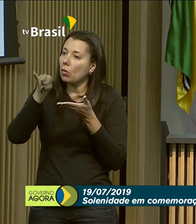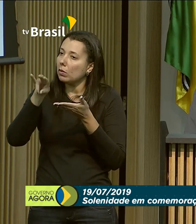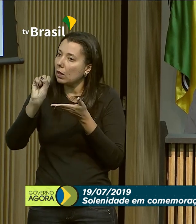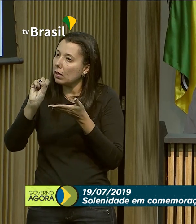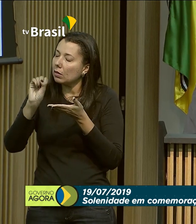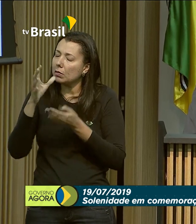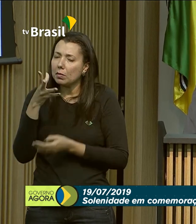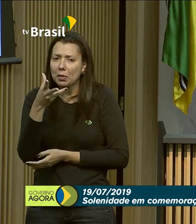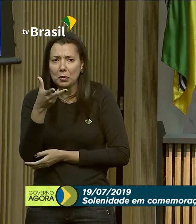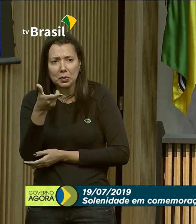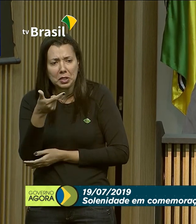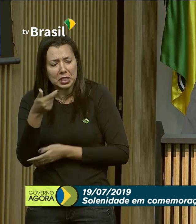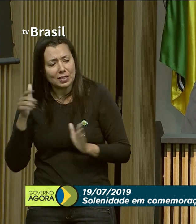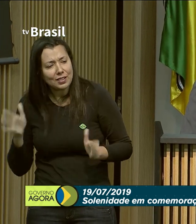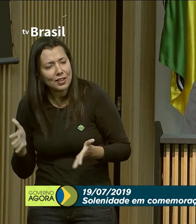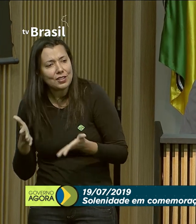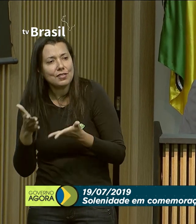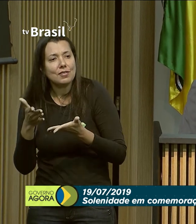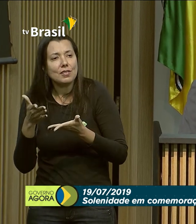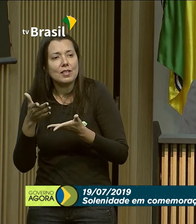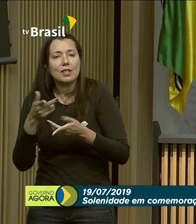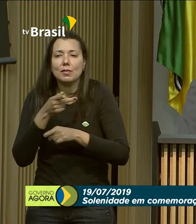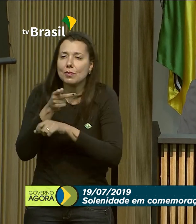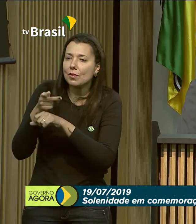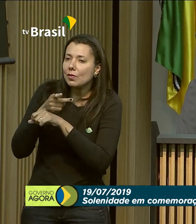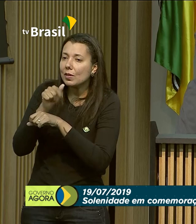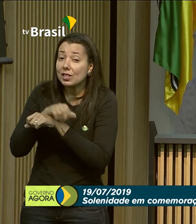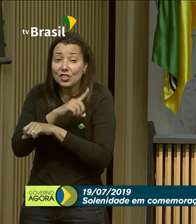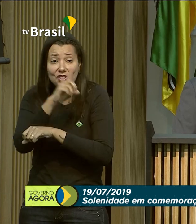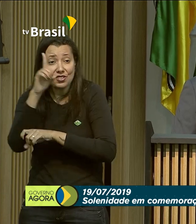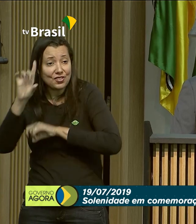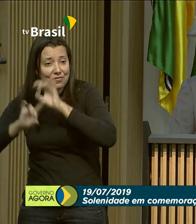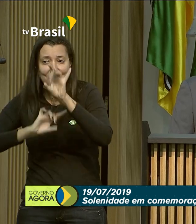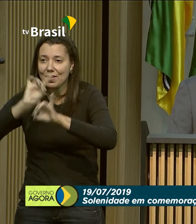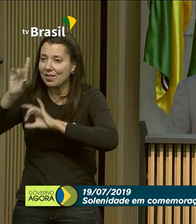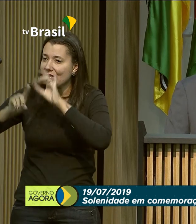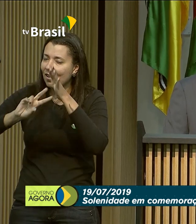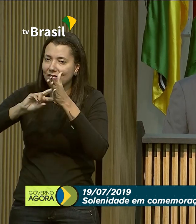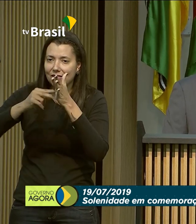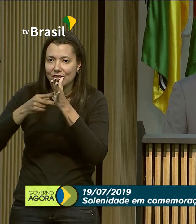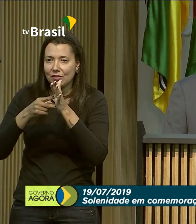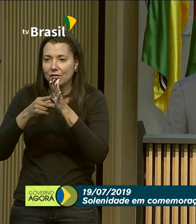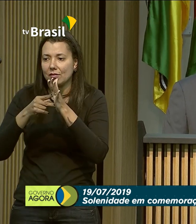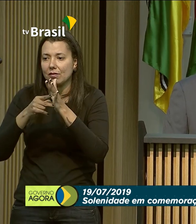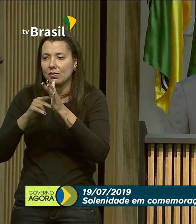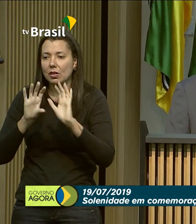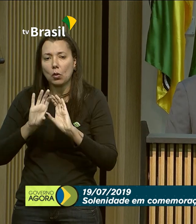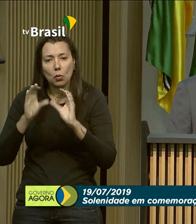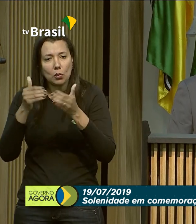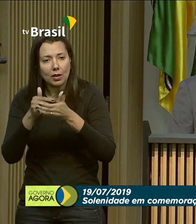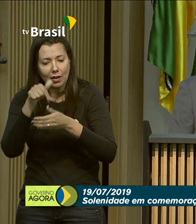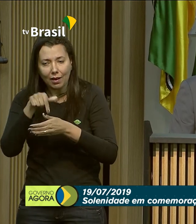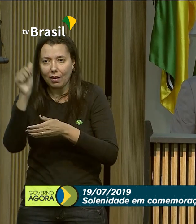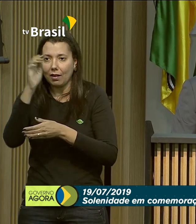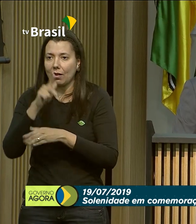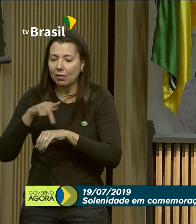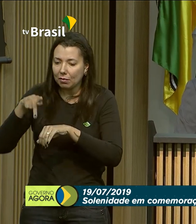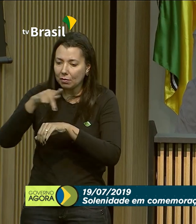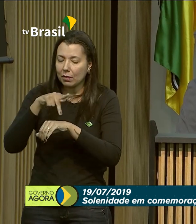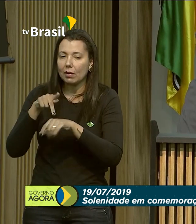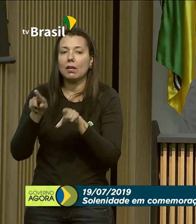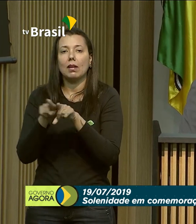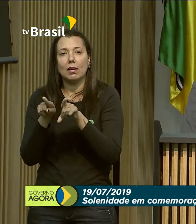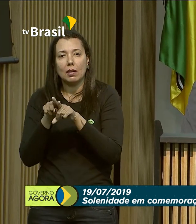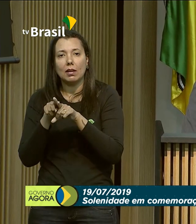pela belíssima iniciativa que resgata esta data tão significativa para a comunidade esportiva do nosso país e